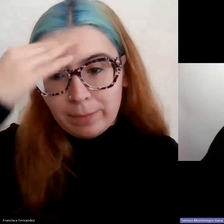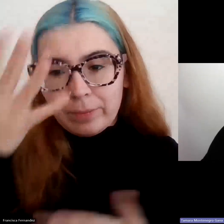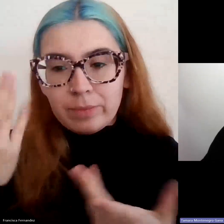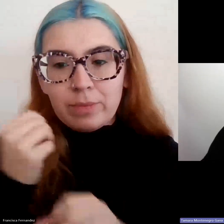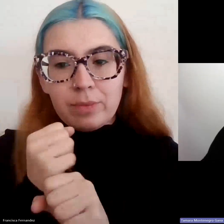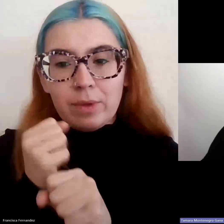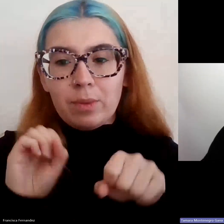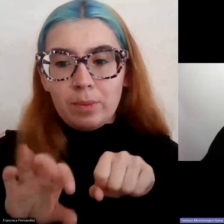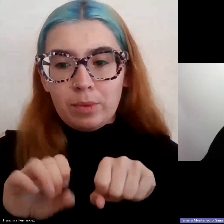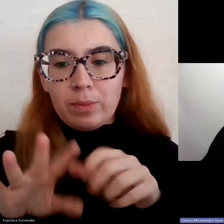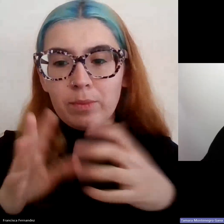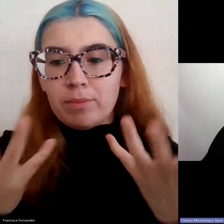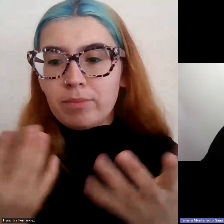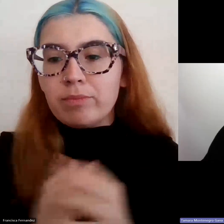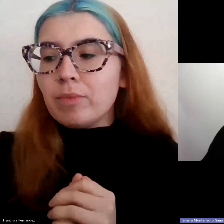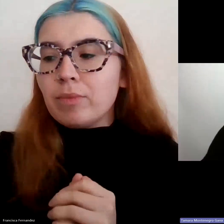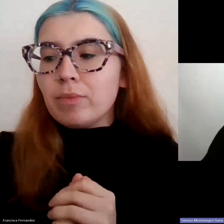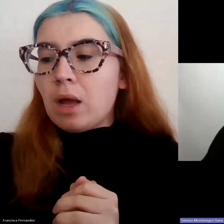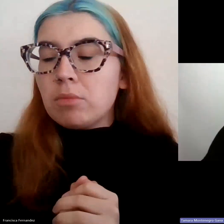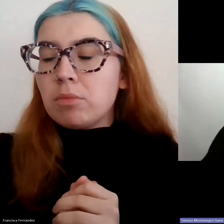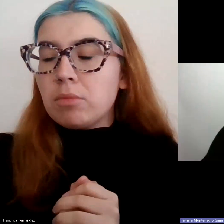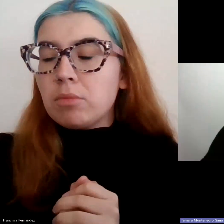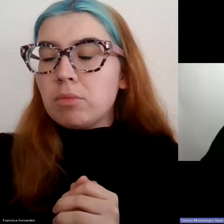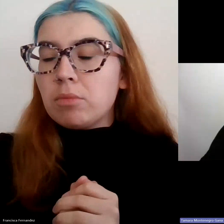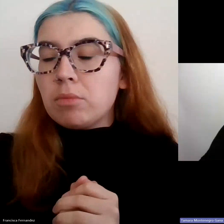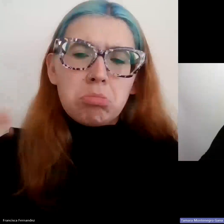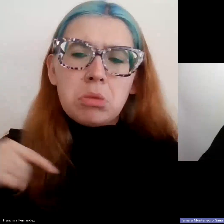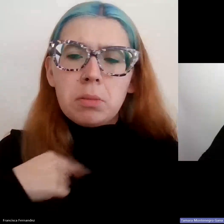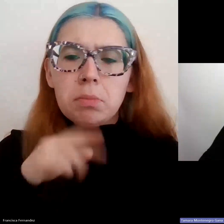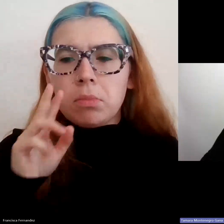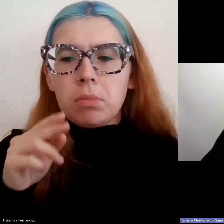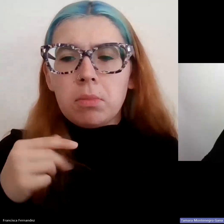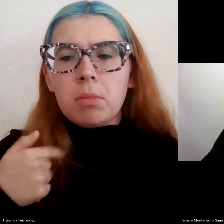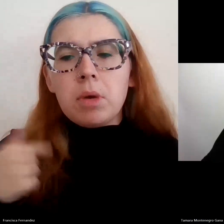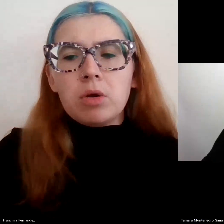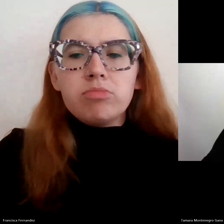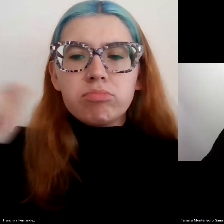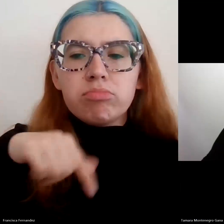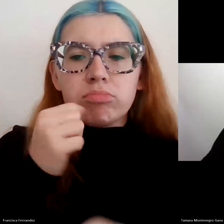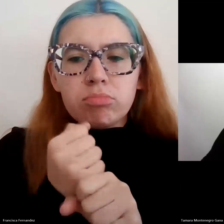a mí me gusta contar mi experiencia en el trabajo como coeducadora,